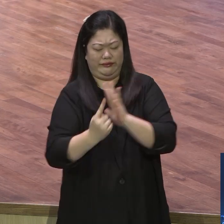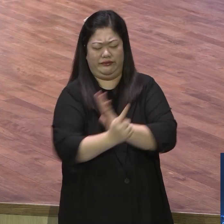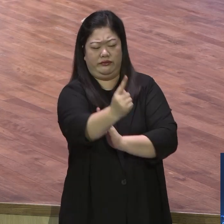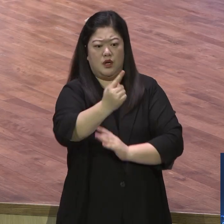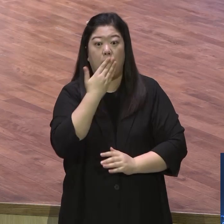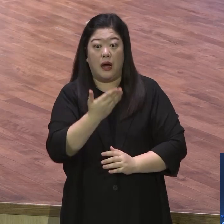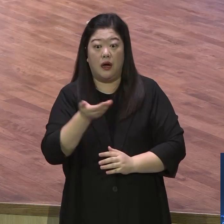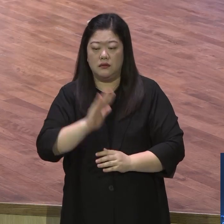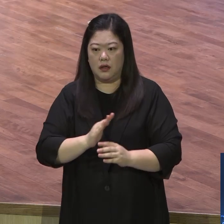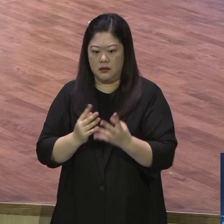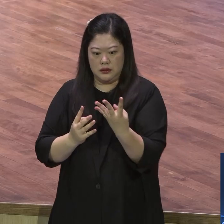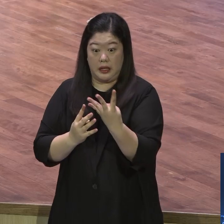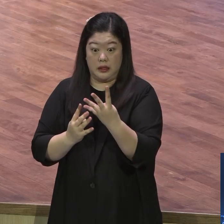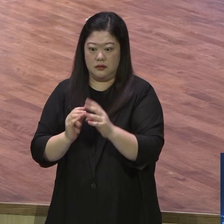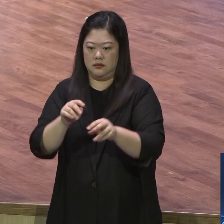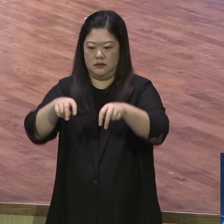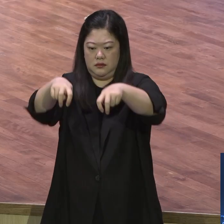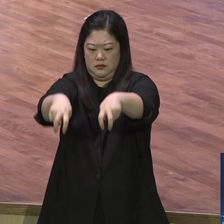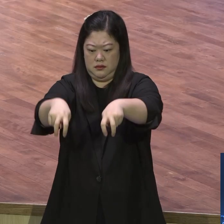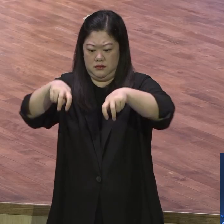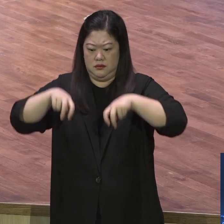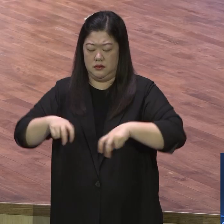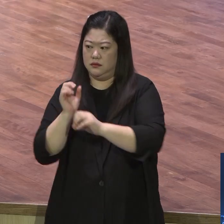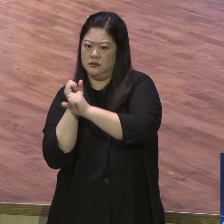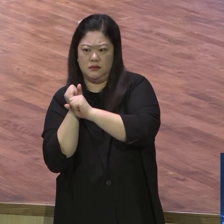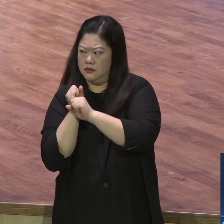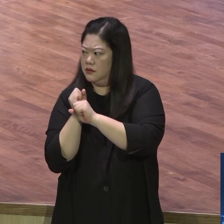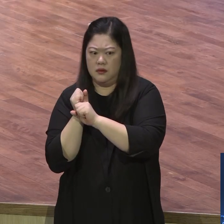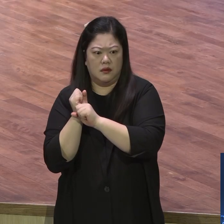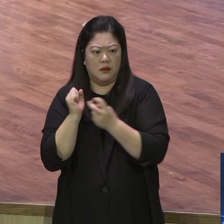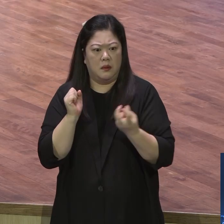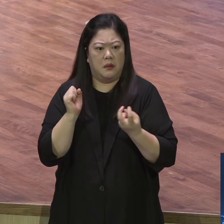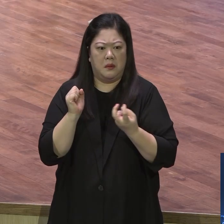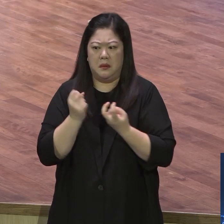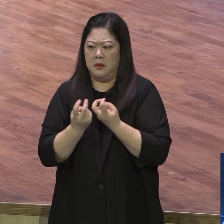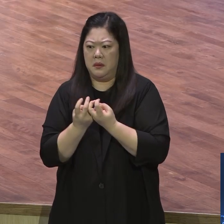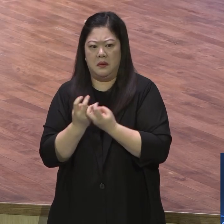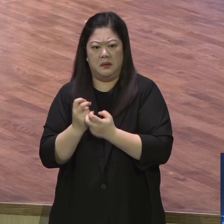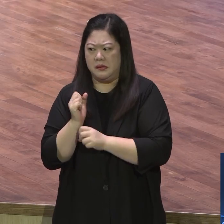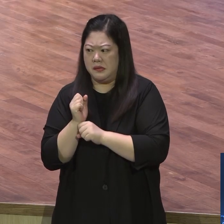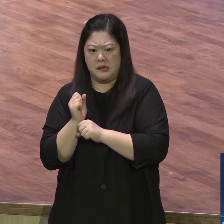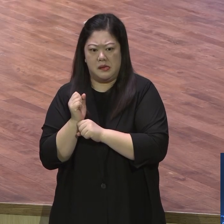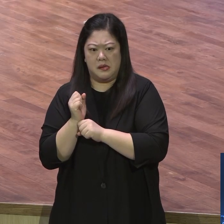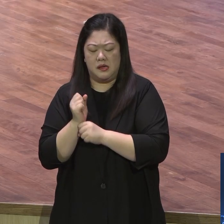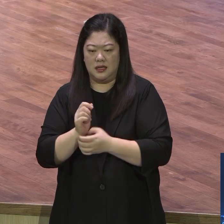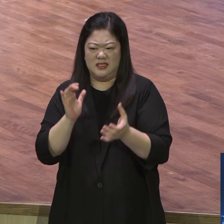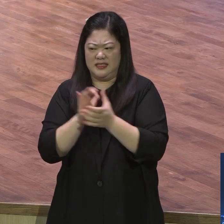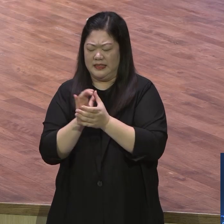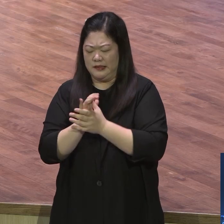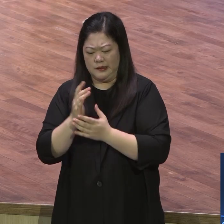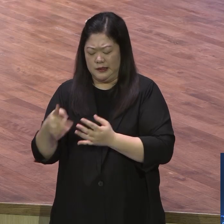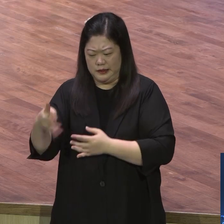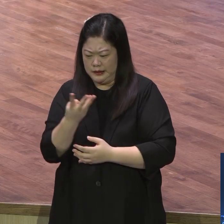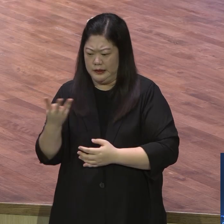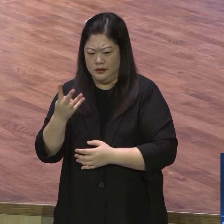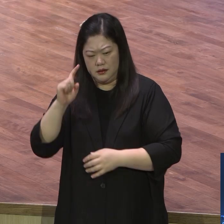그렇기 때문에 이 사람들이 내 사람들이 내 친구가 이 중풍병자를